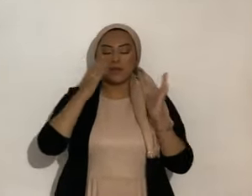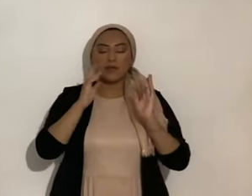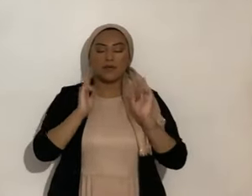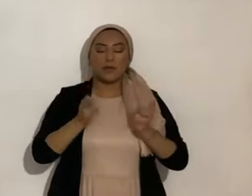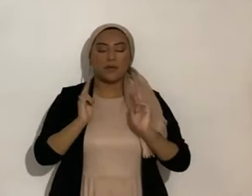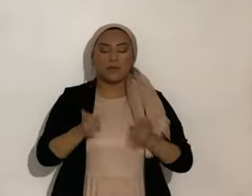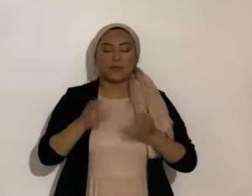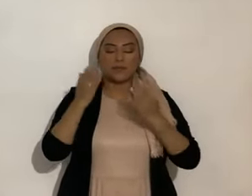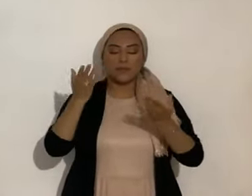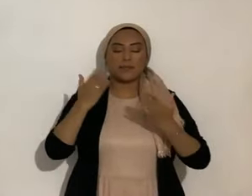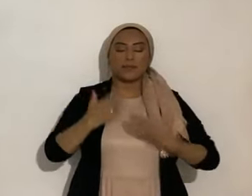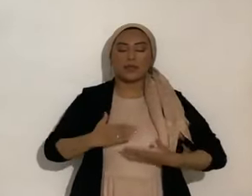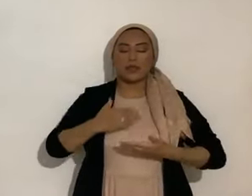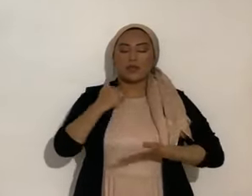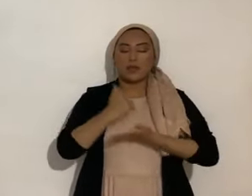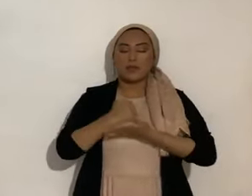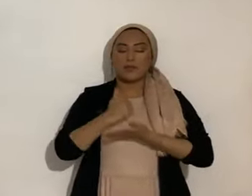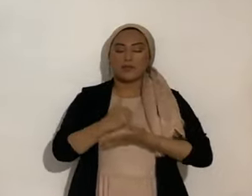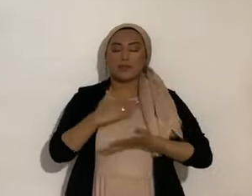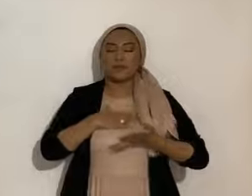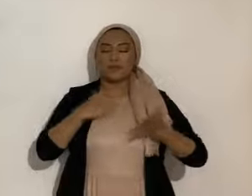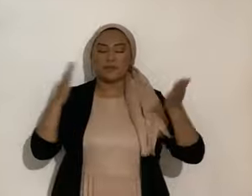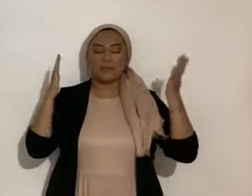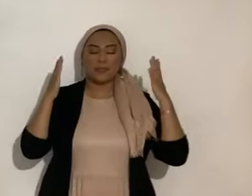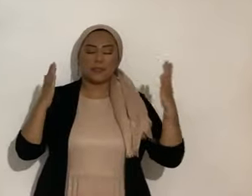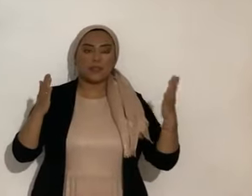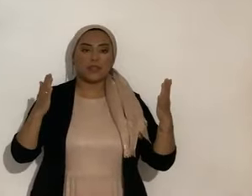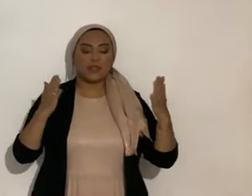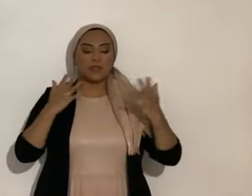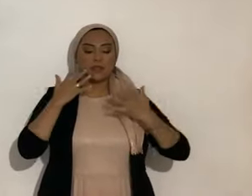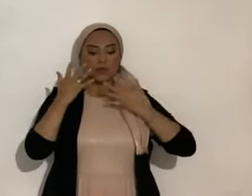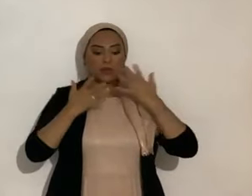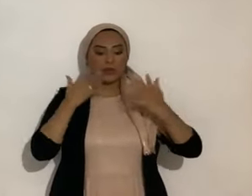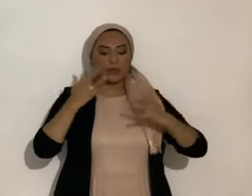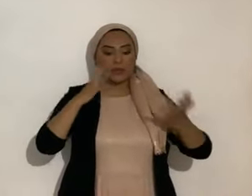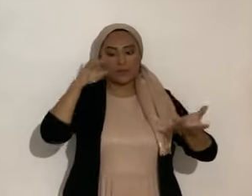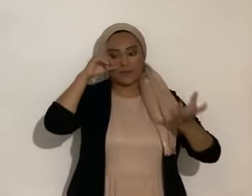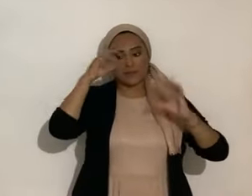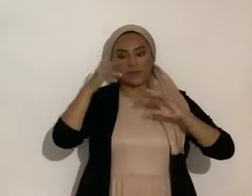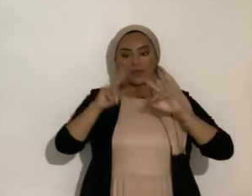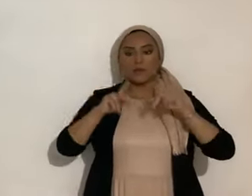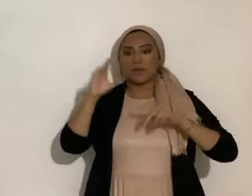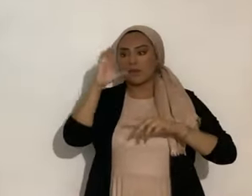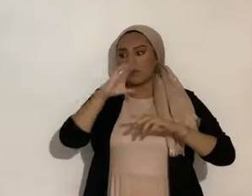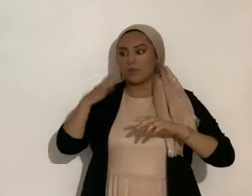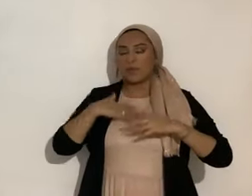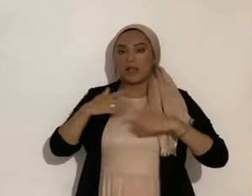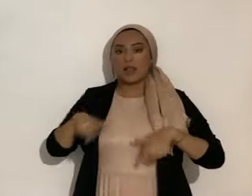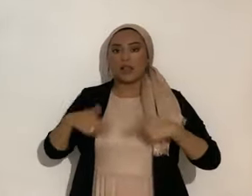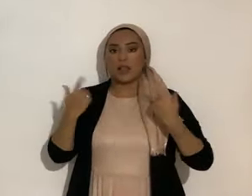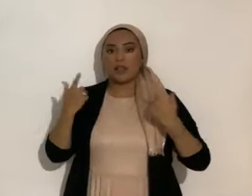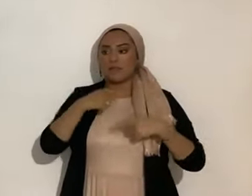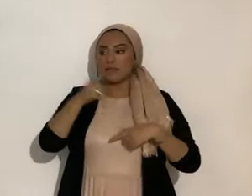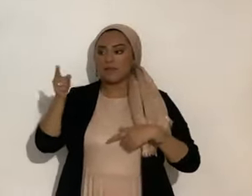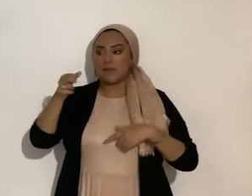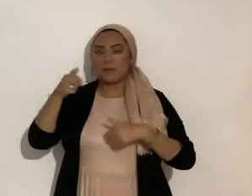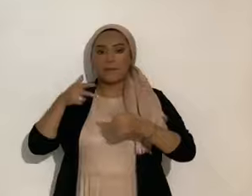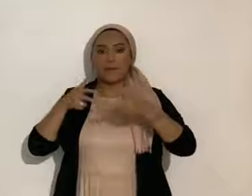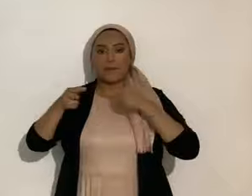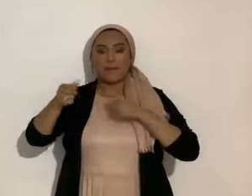librarme. Apresúrate, oh Elohim, a socorrerme. Se han avergonzados y confundidos los que buscan mi vida. Se han vuelto atrás